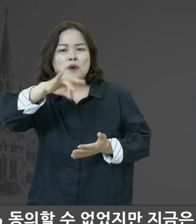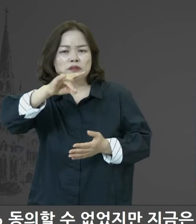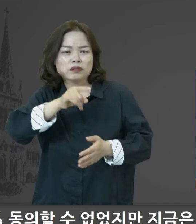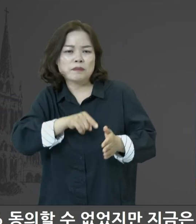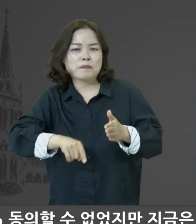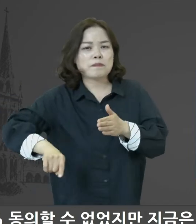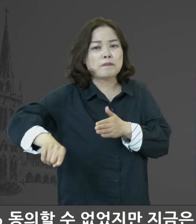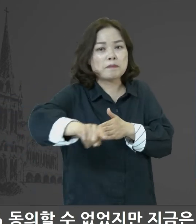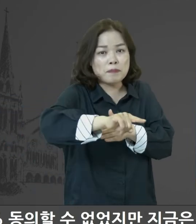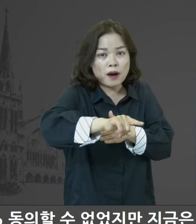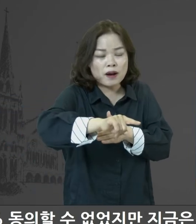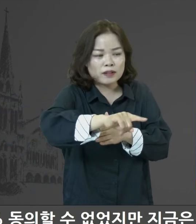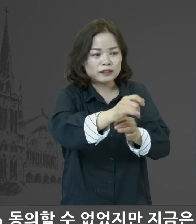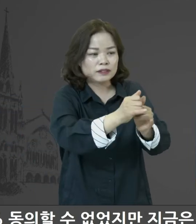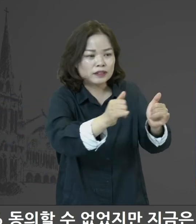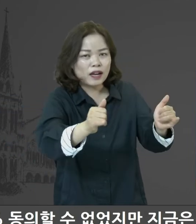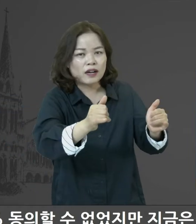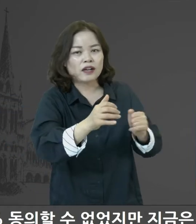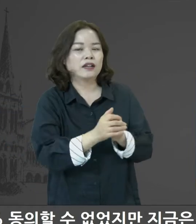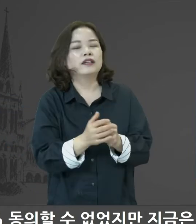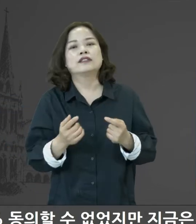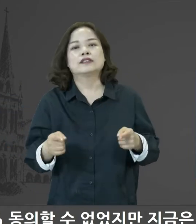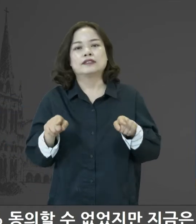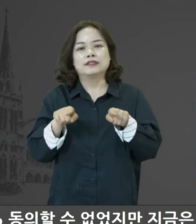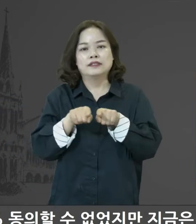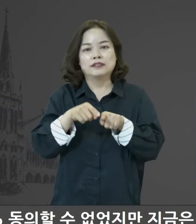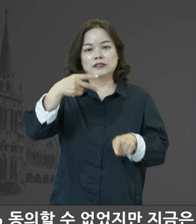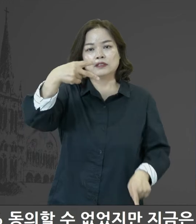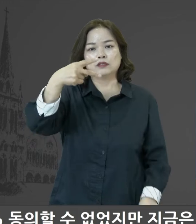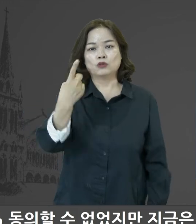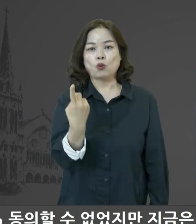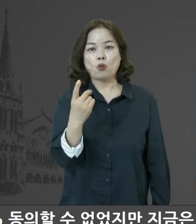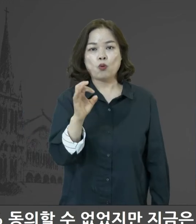것이라고 보입니다. 그 사람들이 동역자입니다.